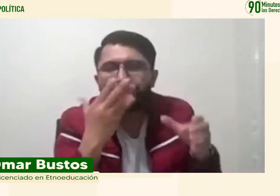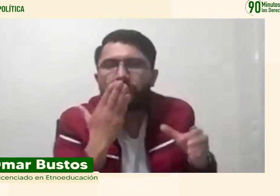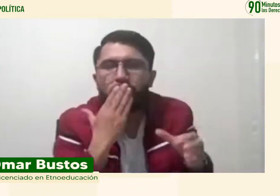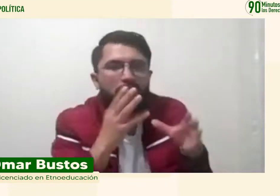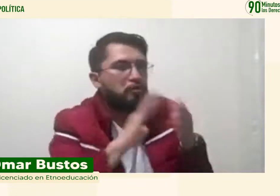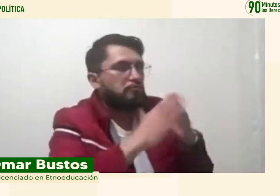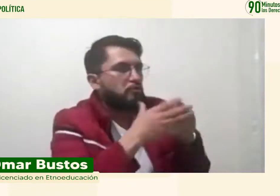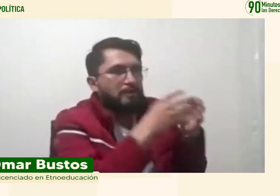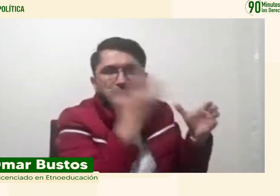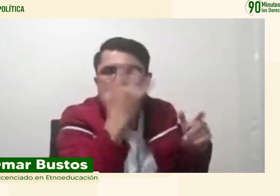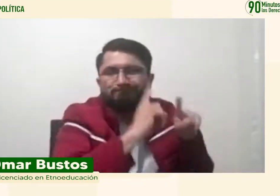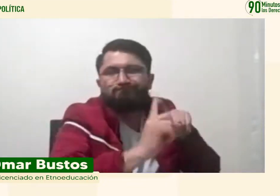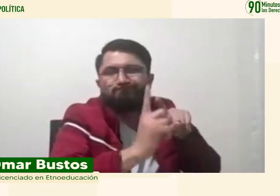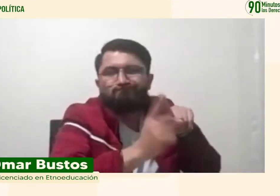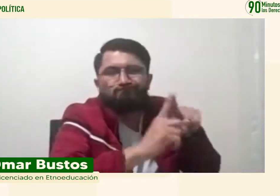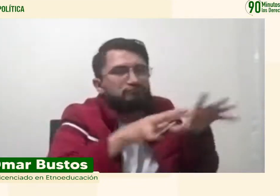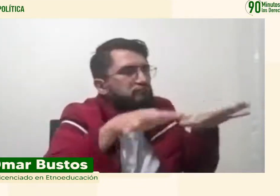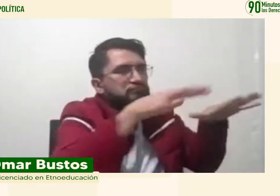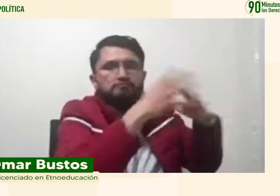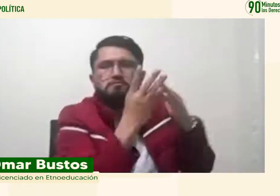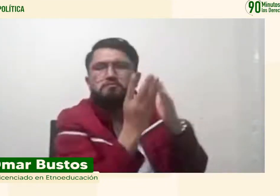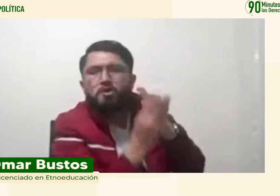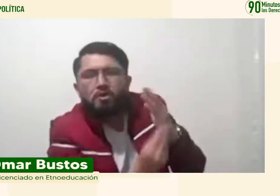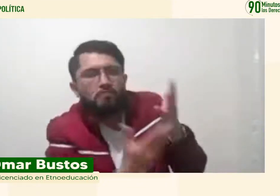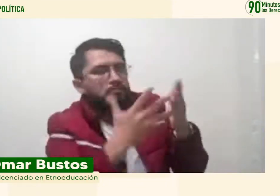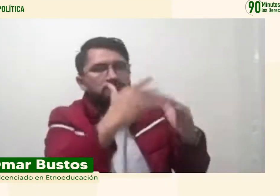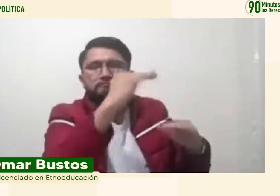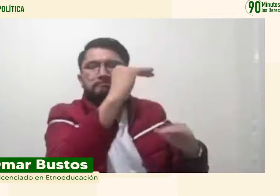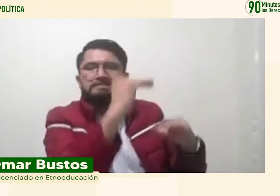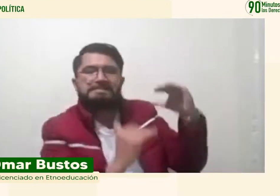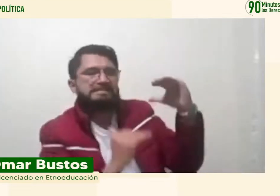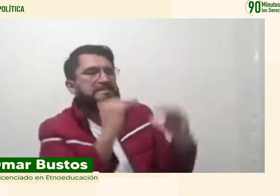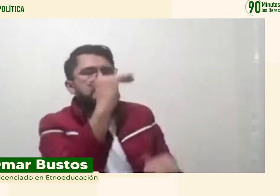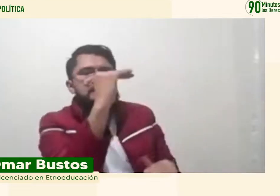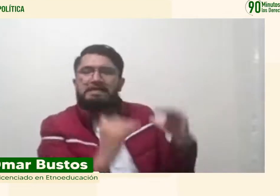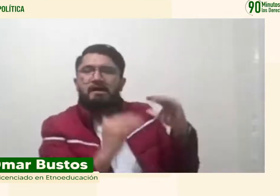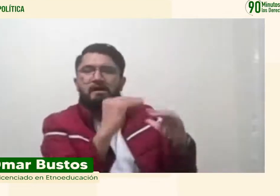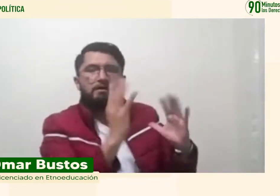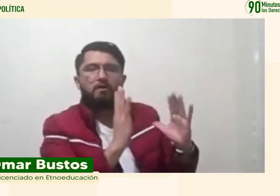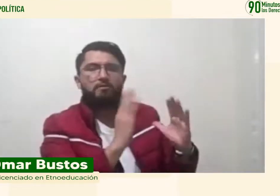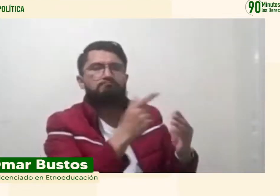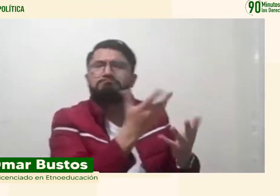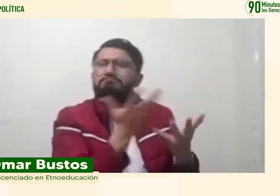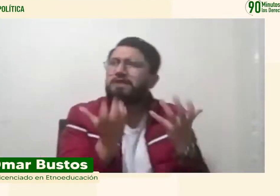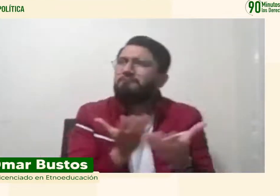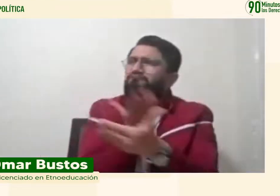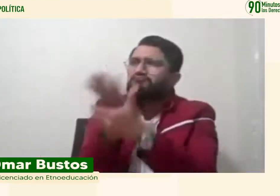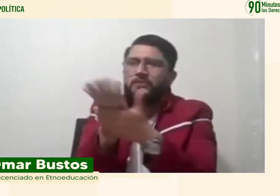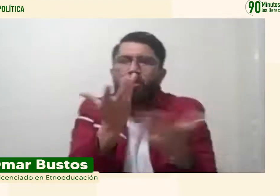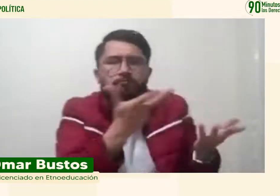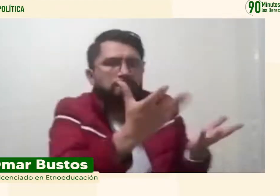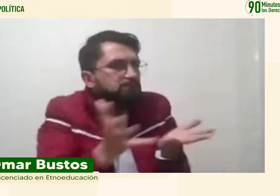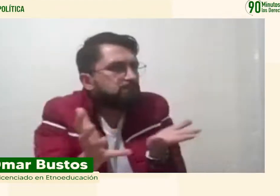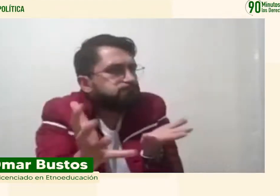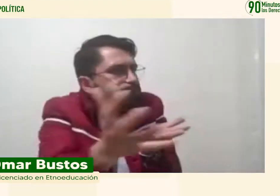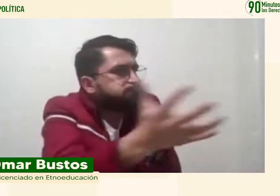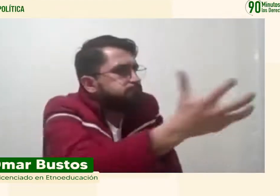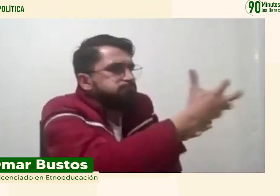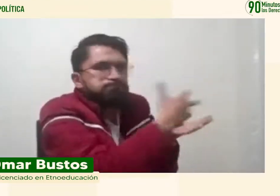las comunidades indígenas los saps etcétera también diversas niveles sociales en los cuales se